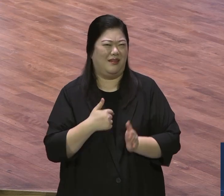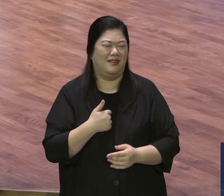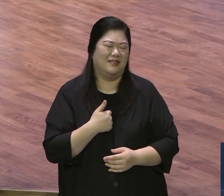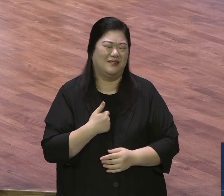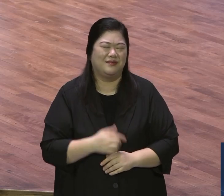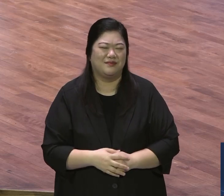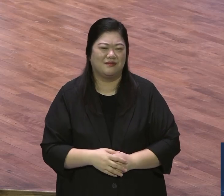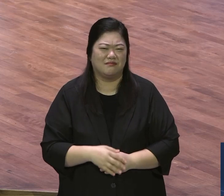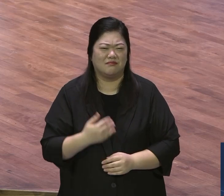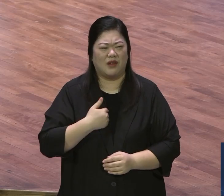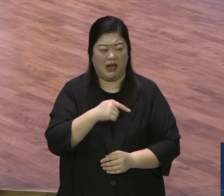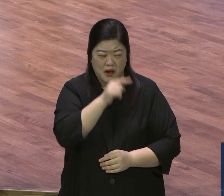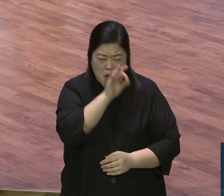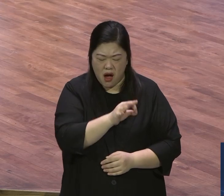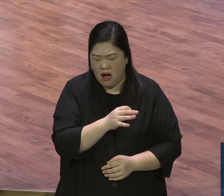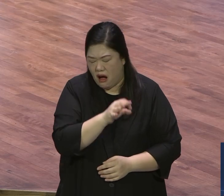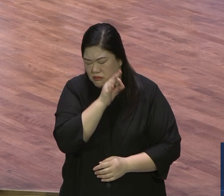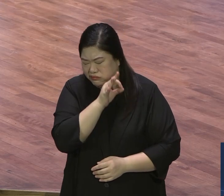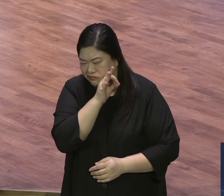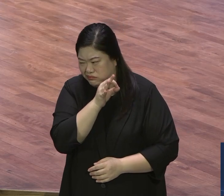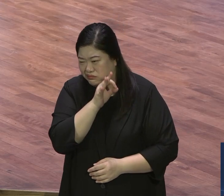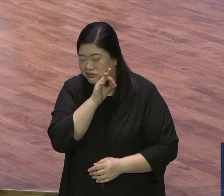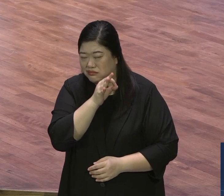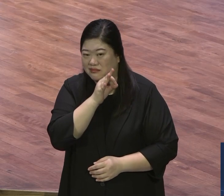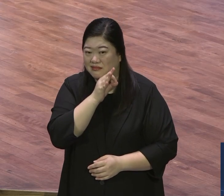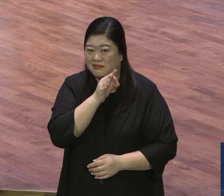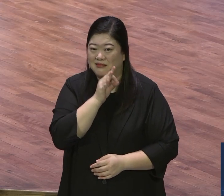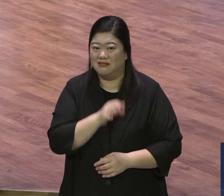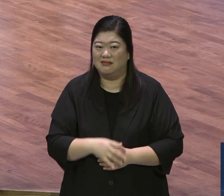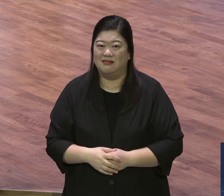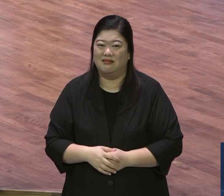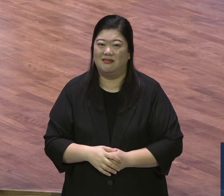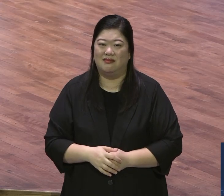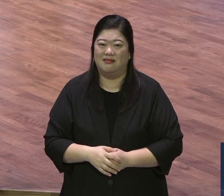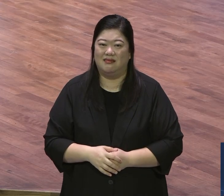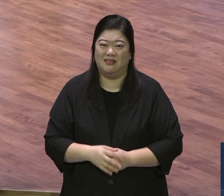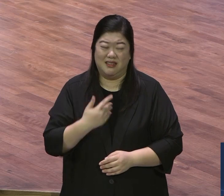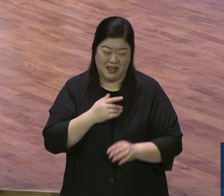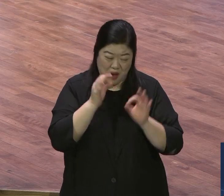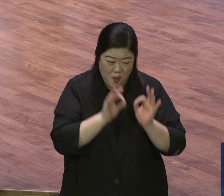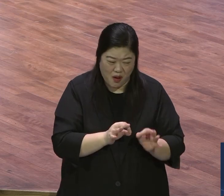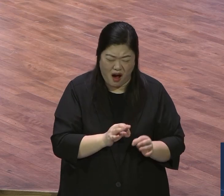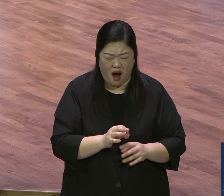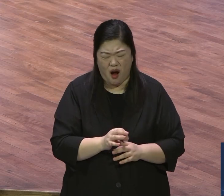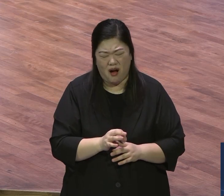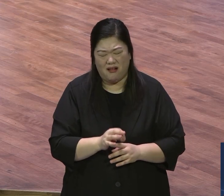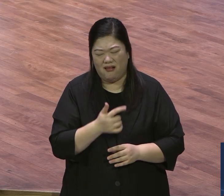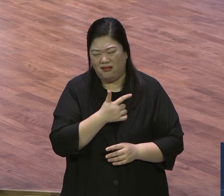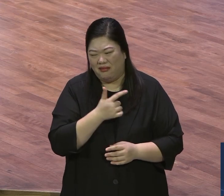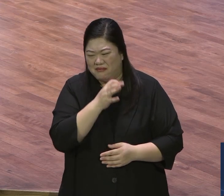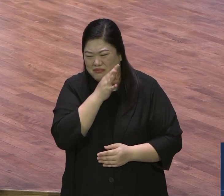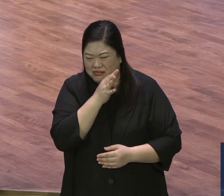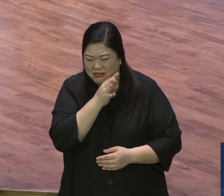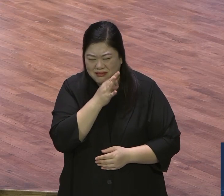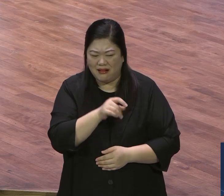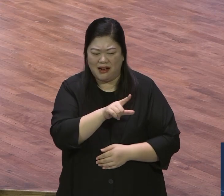이런 삶을 살았는데 지금 생각해보면 참 정말 어리석고 억울한 시간들이었어요.